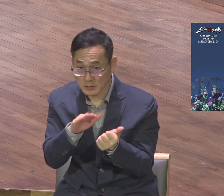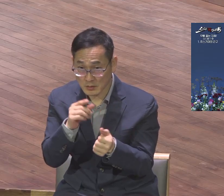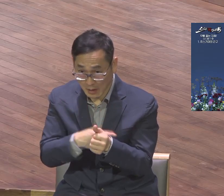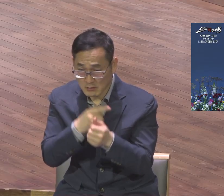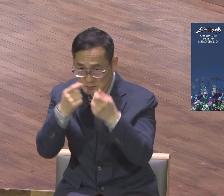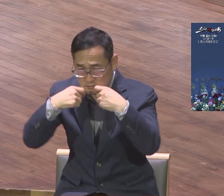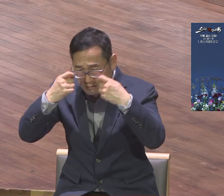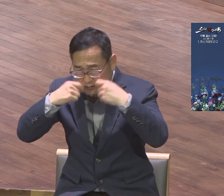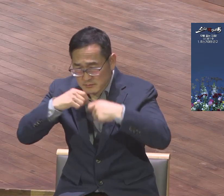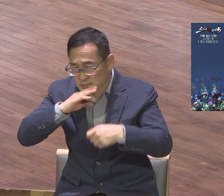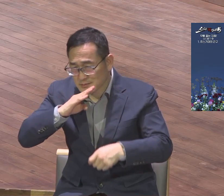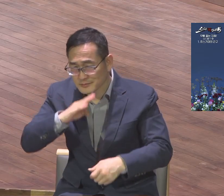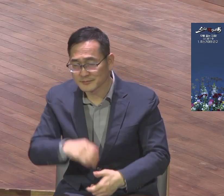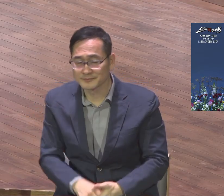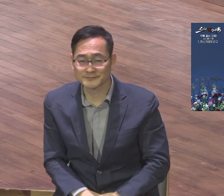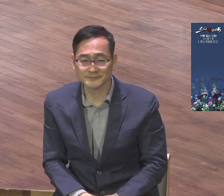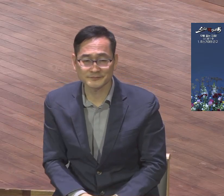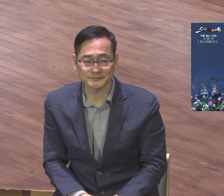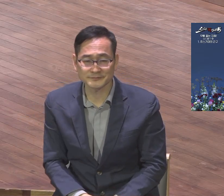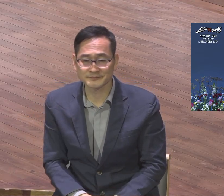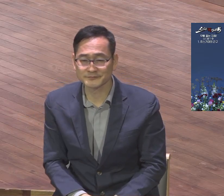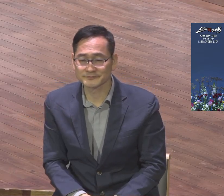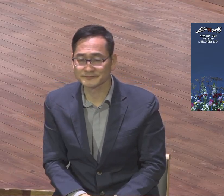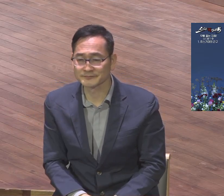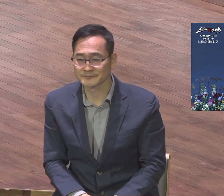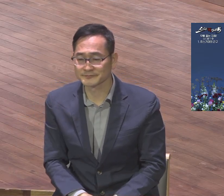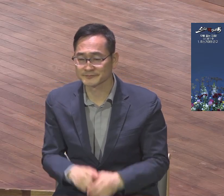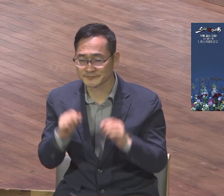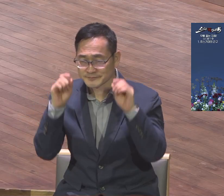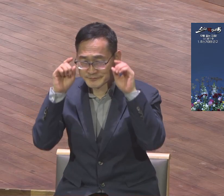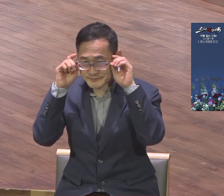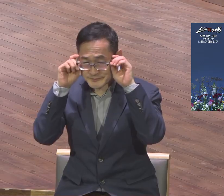안 하겠어요. 심히 통곡하니.